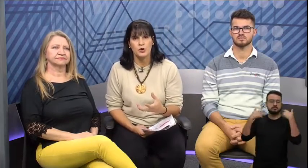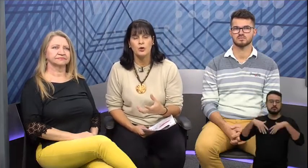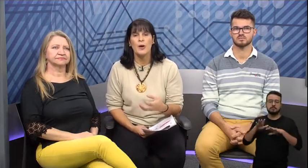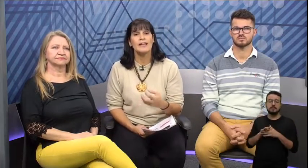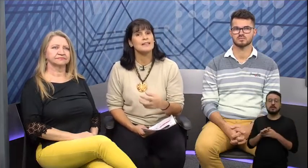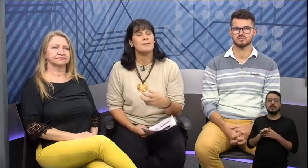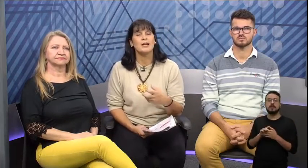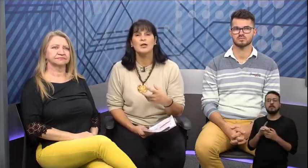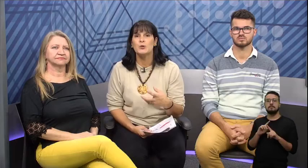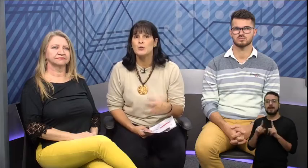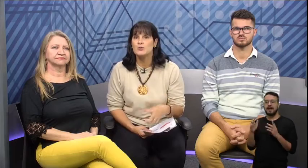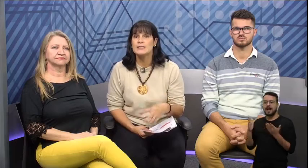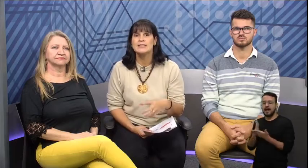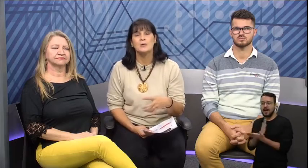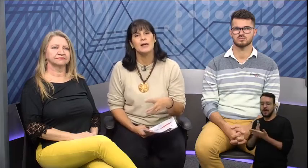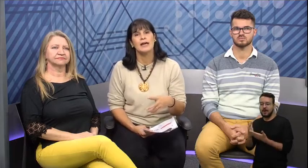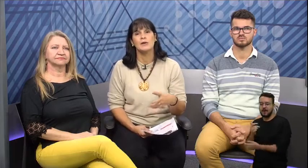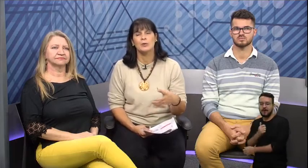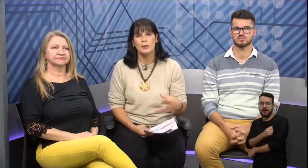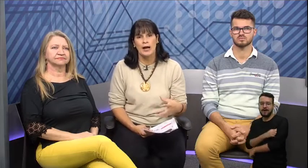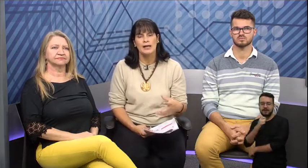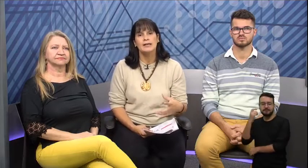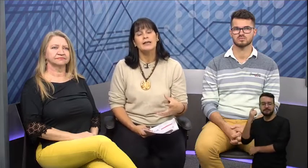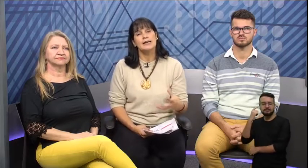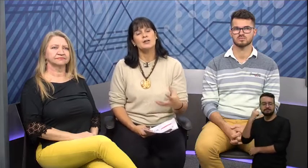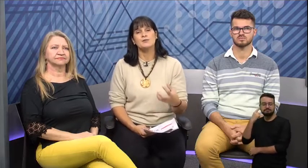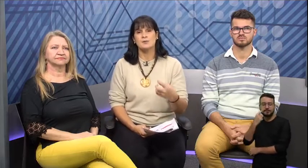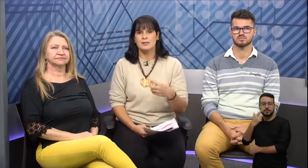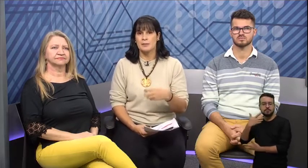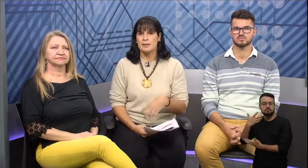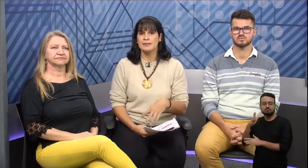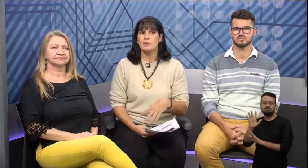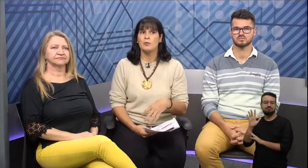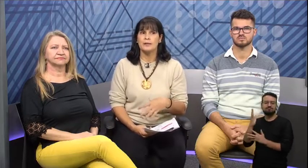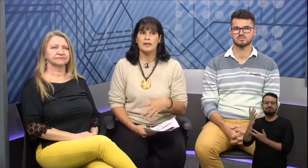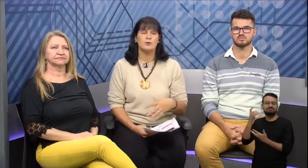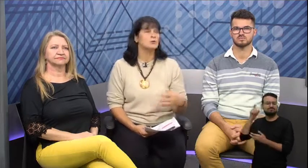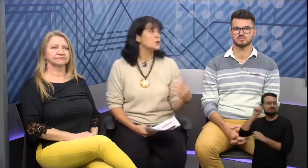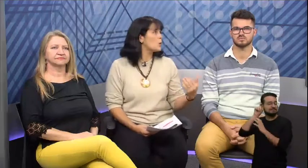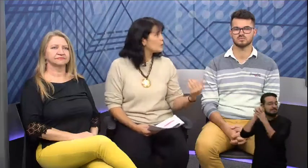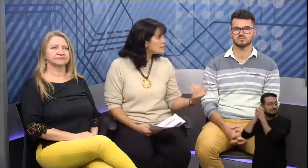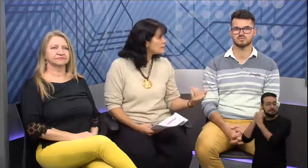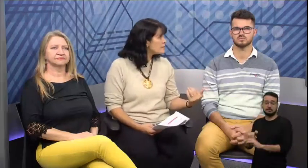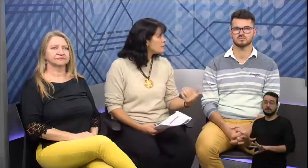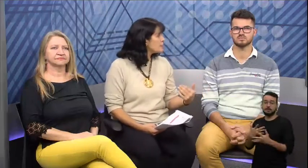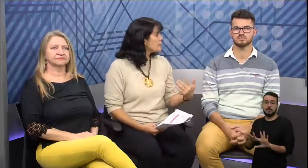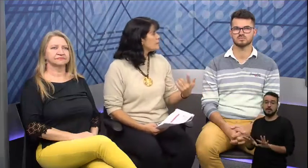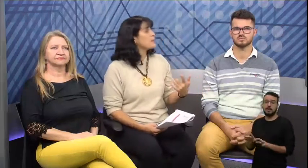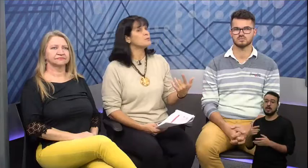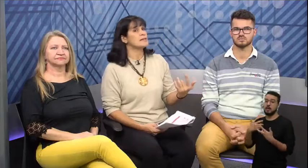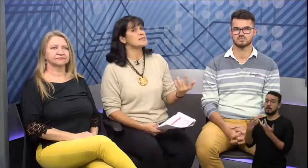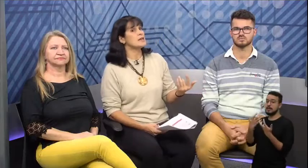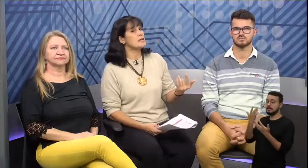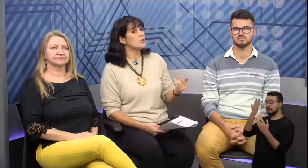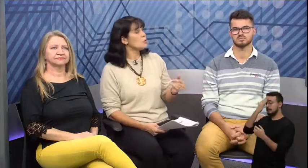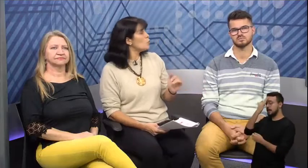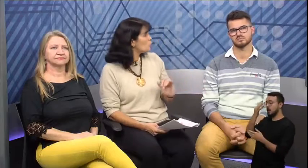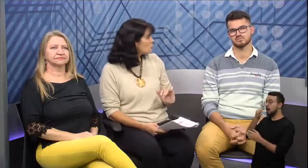fonoaudiólogo, é trabalhoso, eles não querem colocar. E aí nós vamos saber então a opinião do Douglas, perguntar se ele